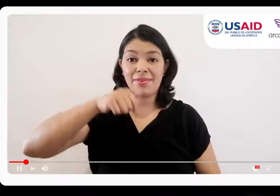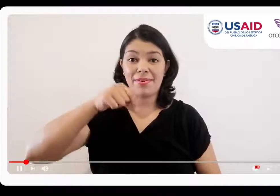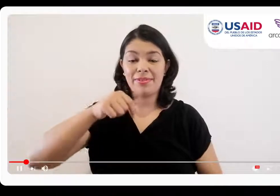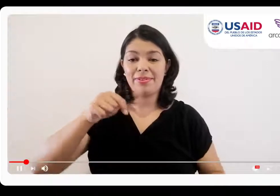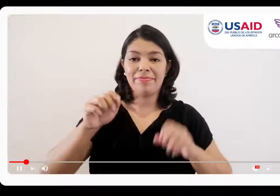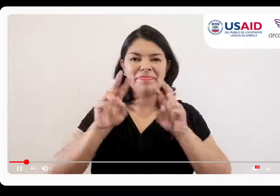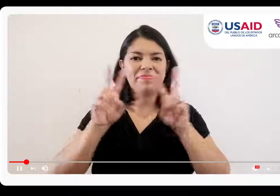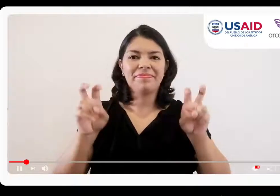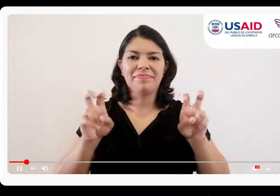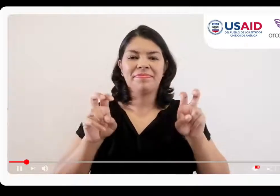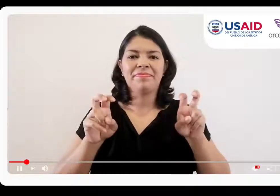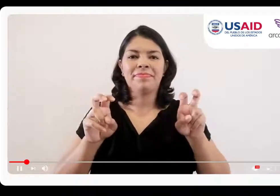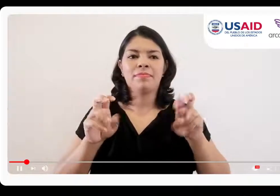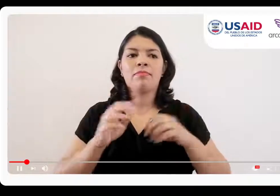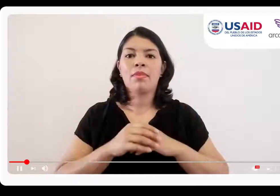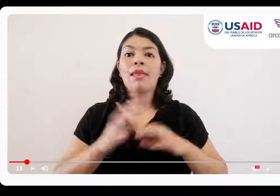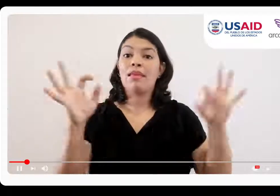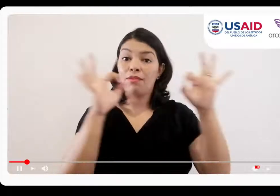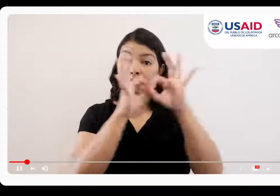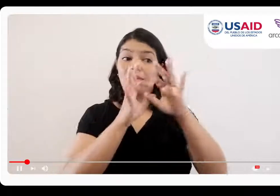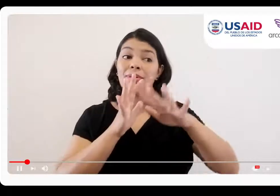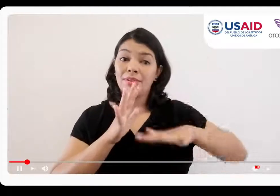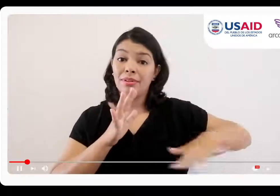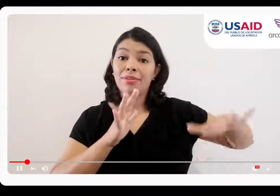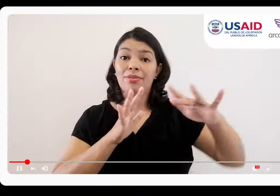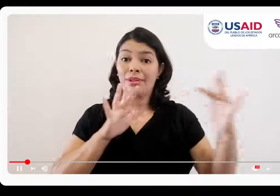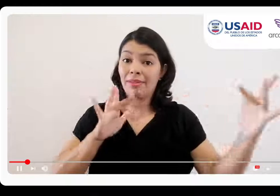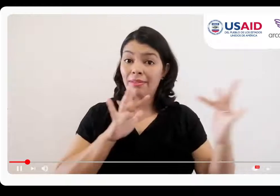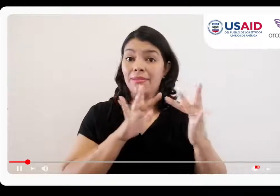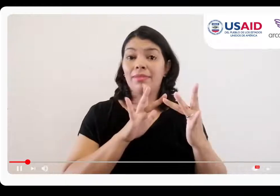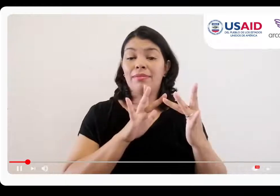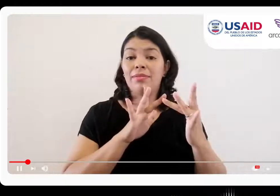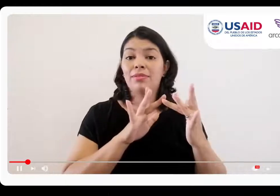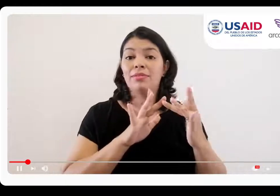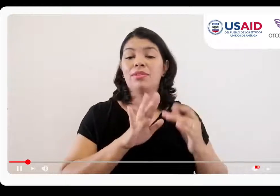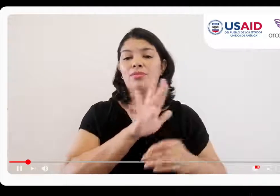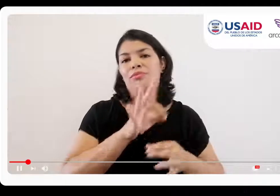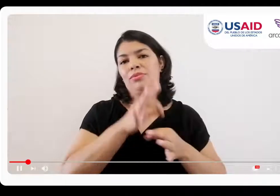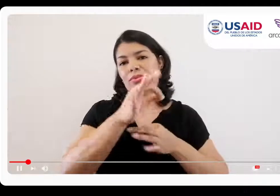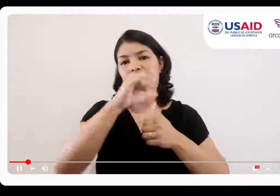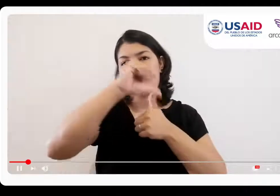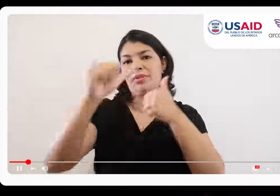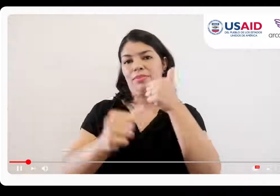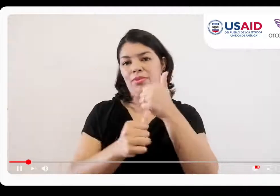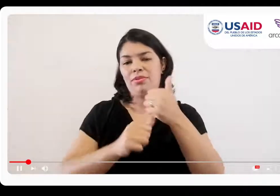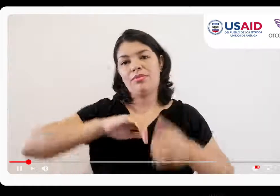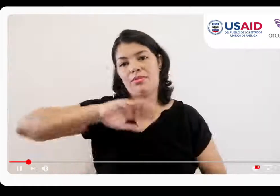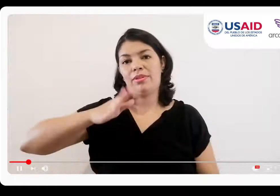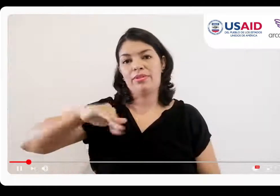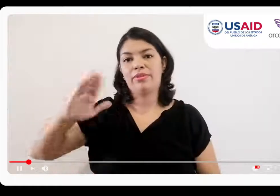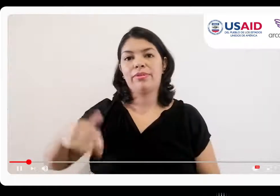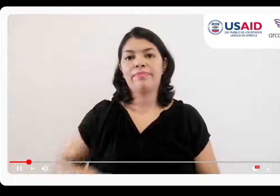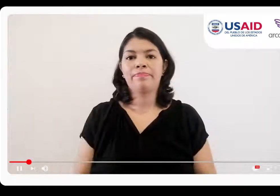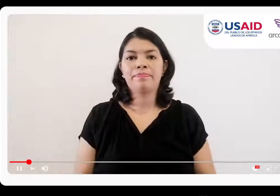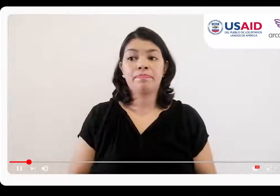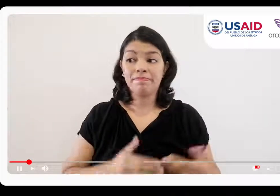El día de hoy vamos a hablar acerca de la inclusión del enfoque territorial y diferencial de discapacidad en el municipio de Apartadó, en el departamento de